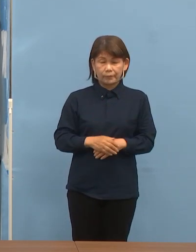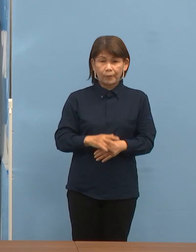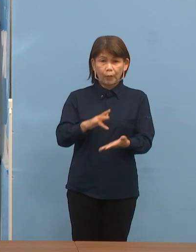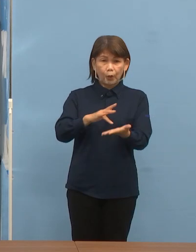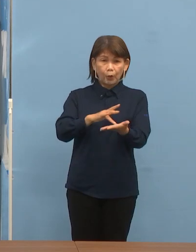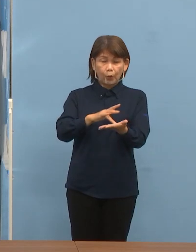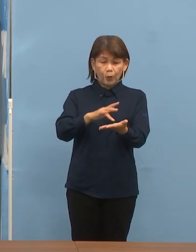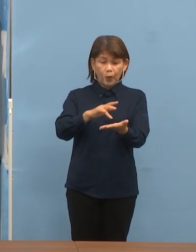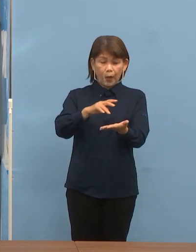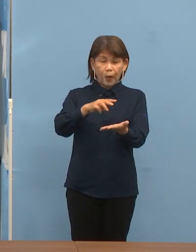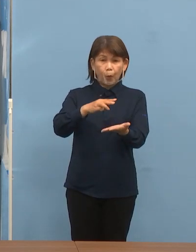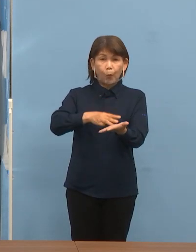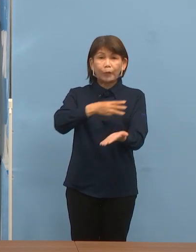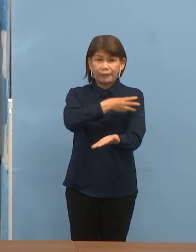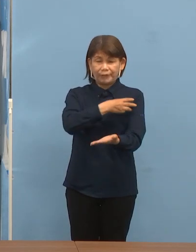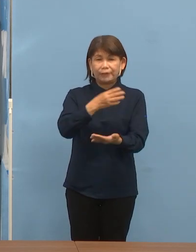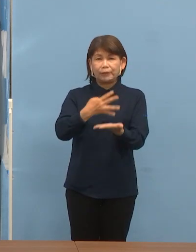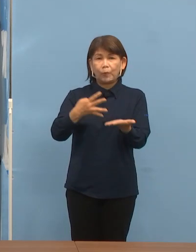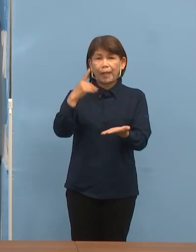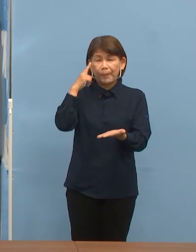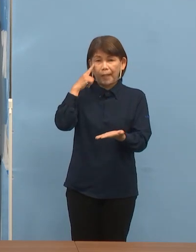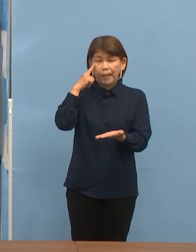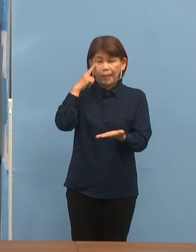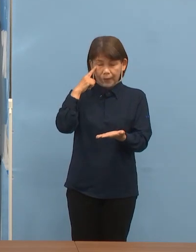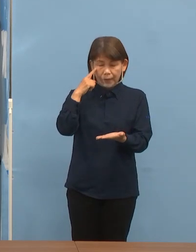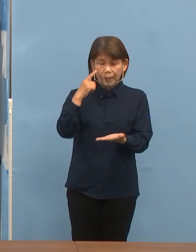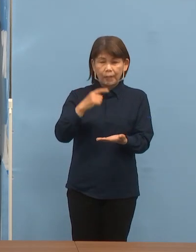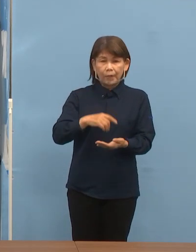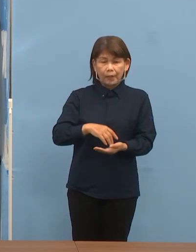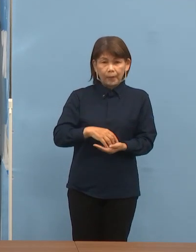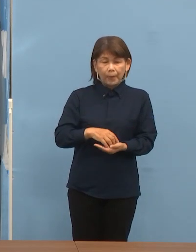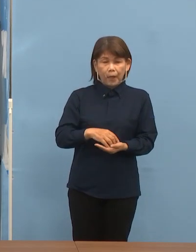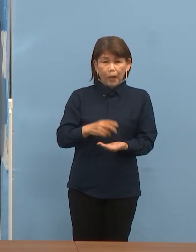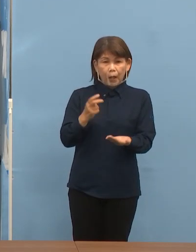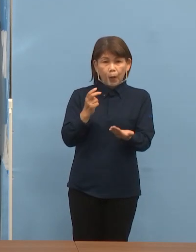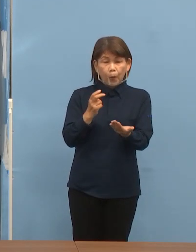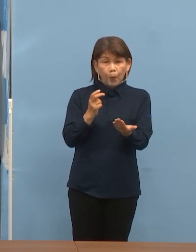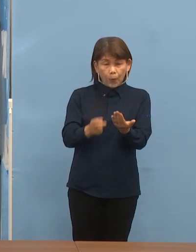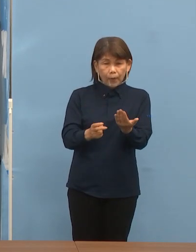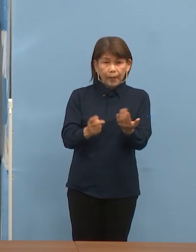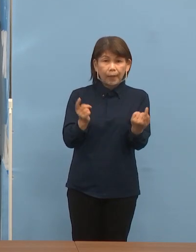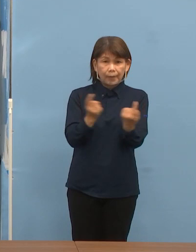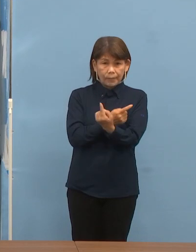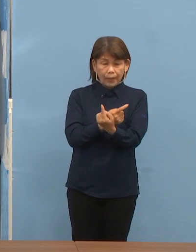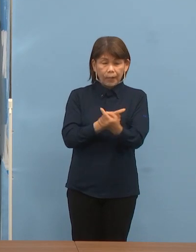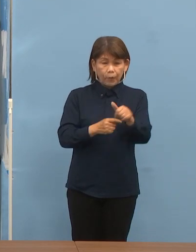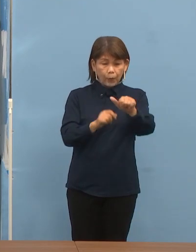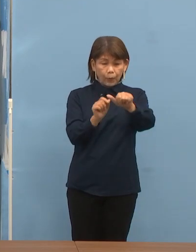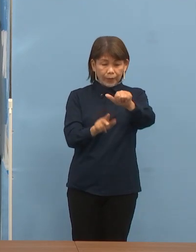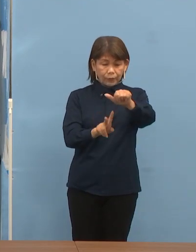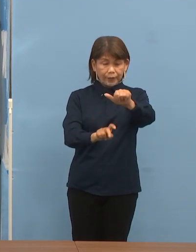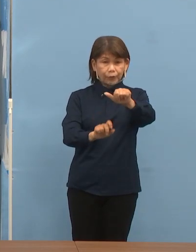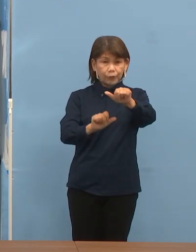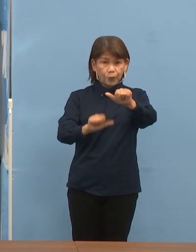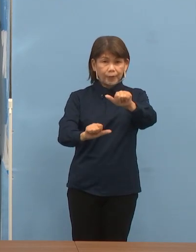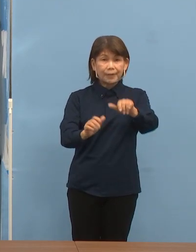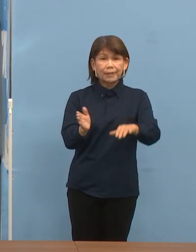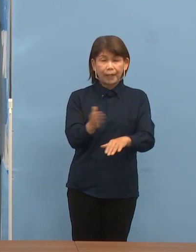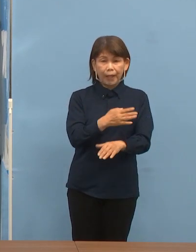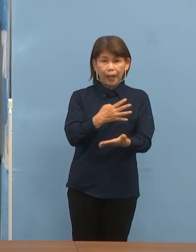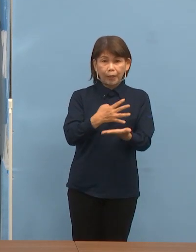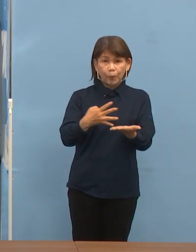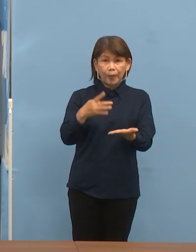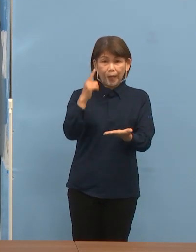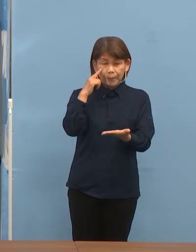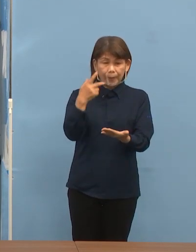けれども、一応法令が改正されてですね、5月25日から4回目の接種が可能となったところ